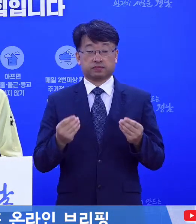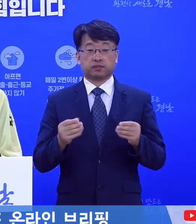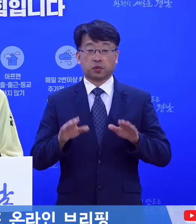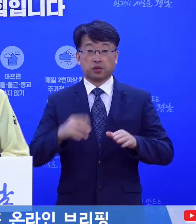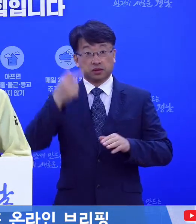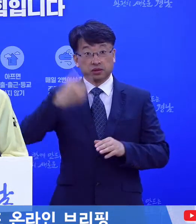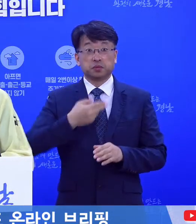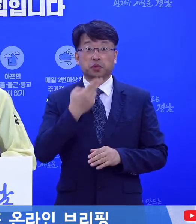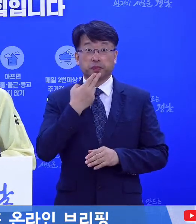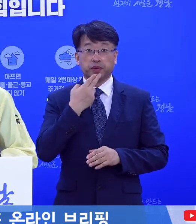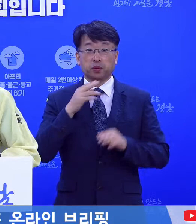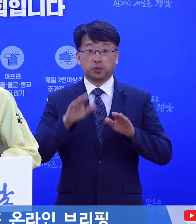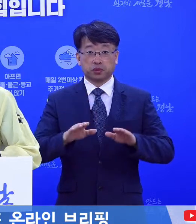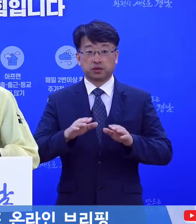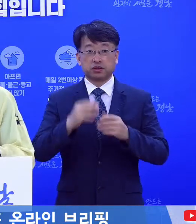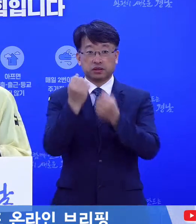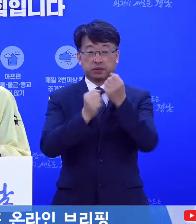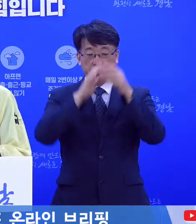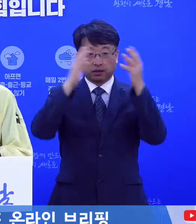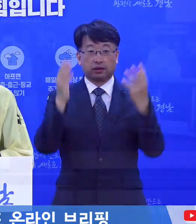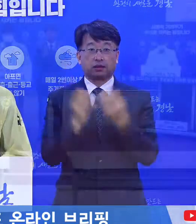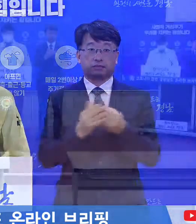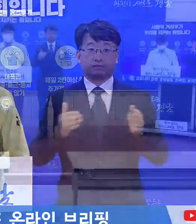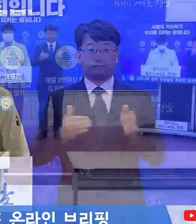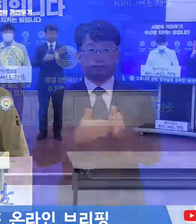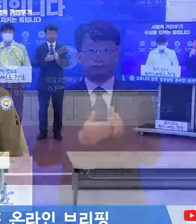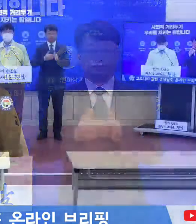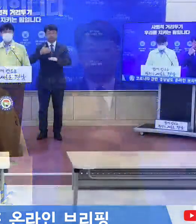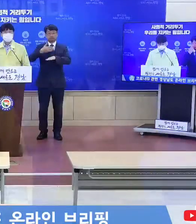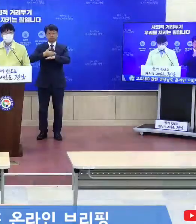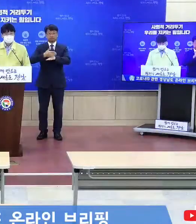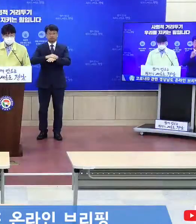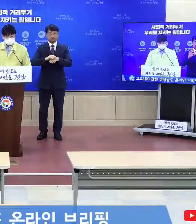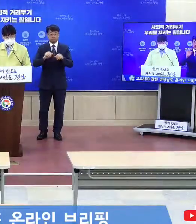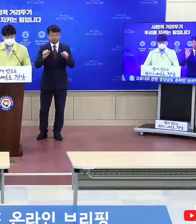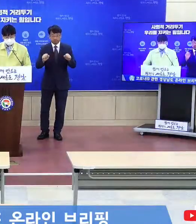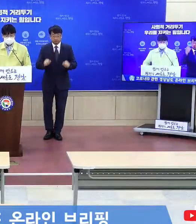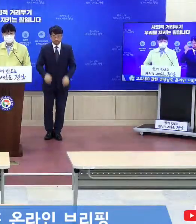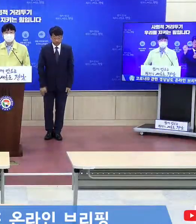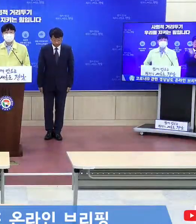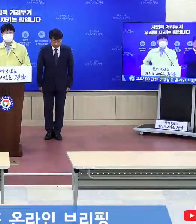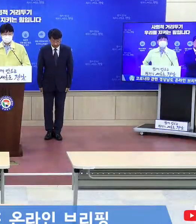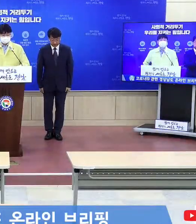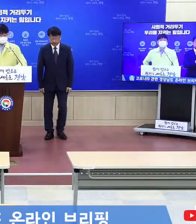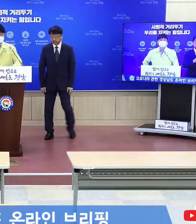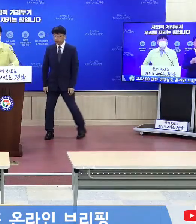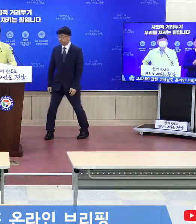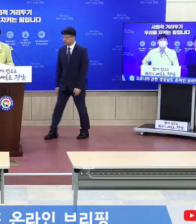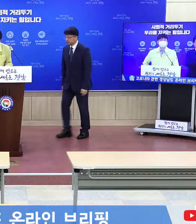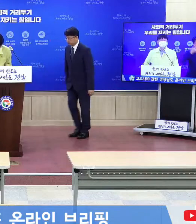예, 질문이 없으시면 오늘 브리핑은 이것으로 마치도록 하겠습니다. 감사합니다. 고맙습니다.